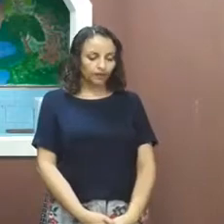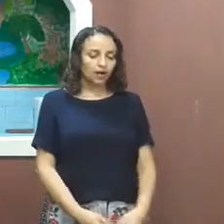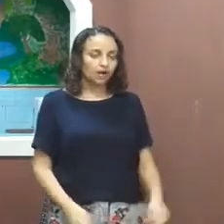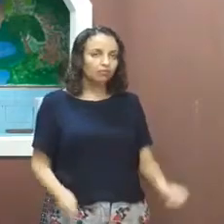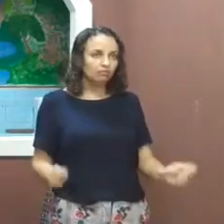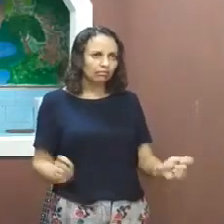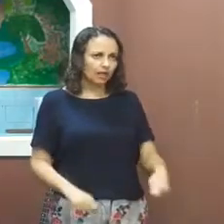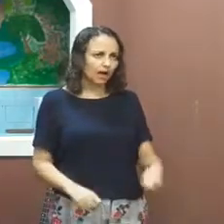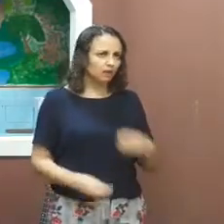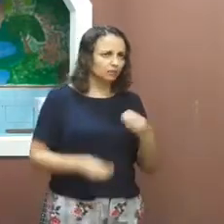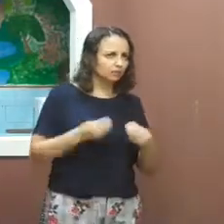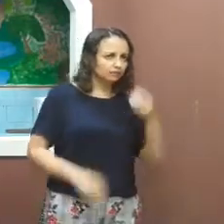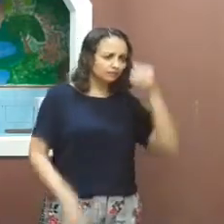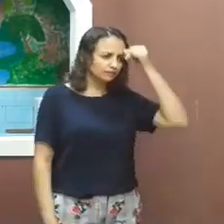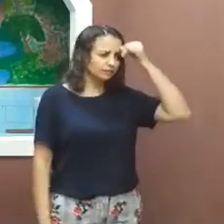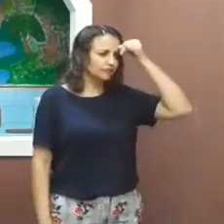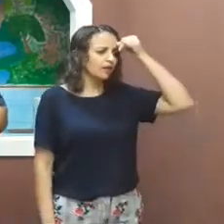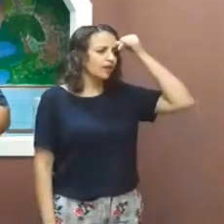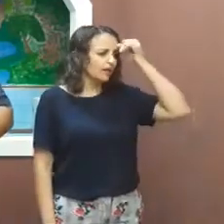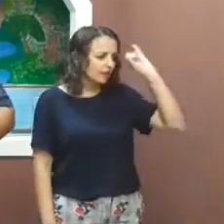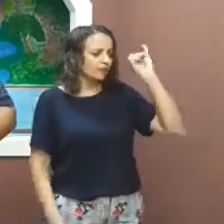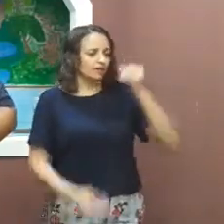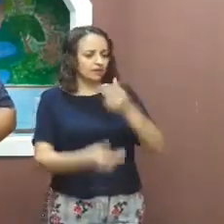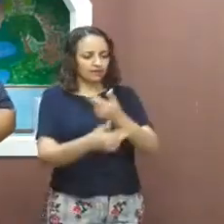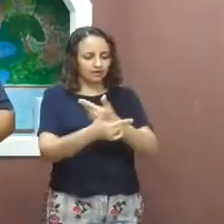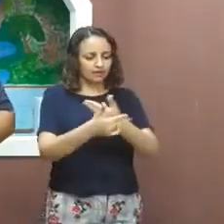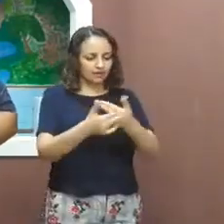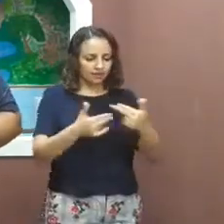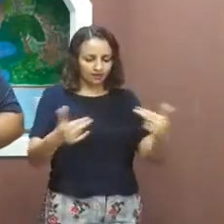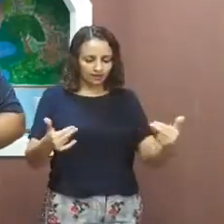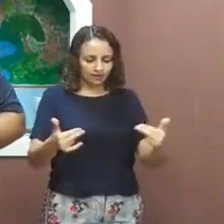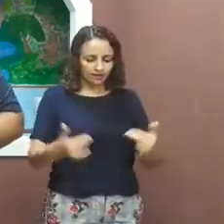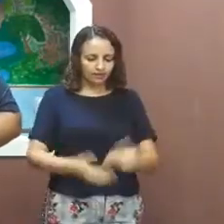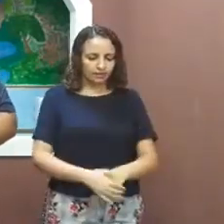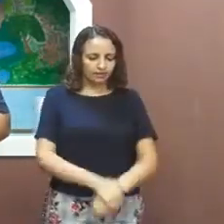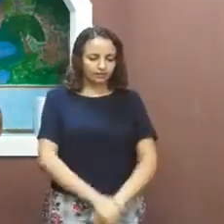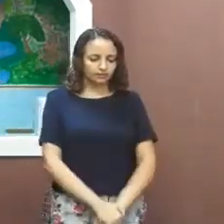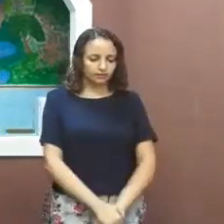evitar muita coisa. Né?